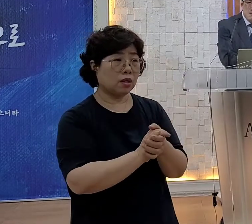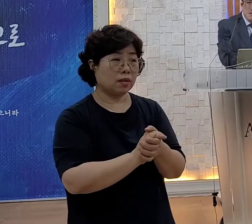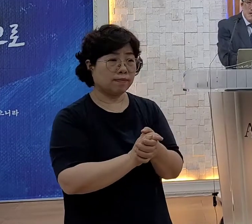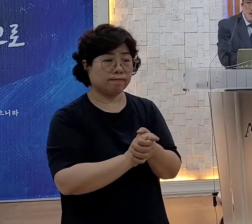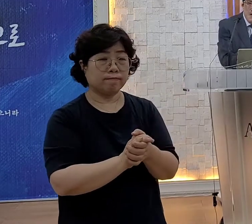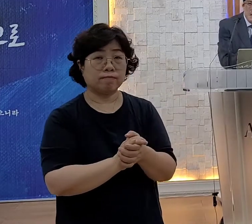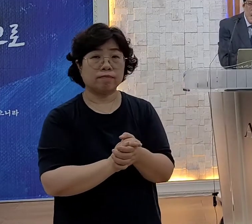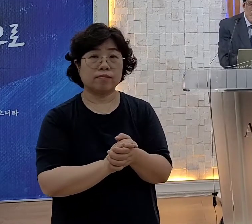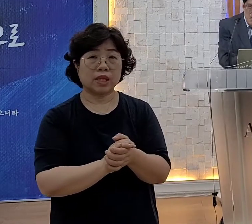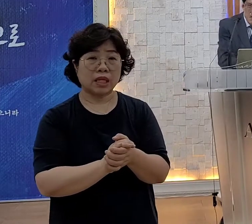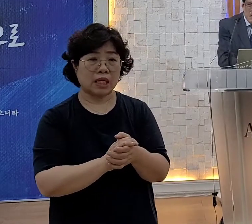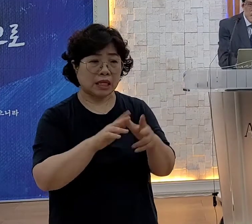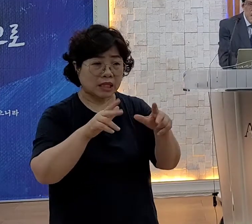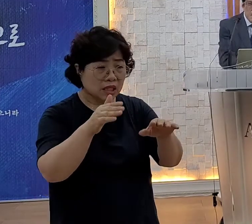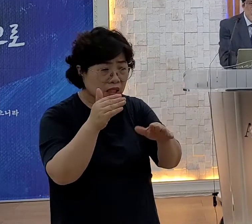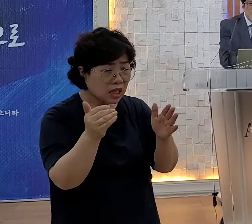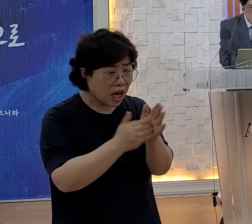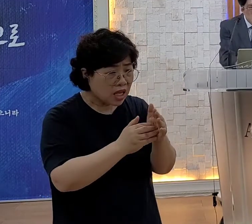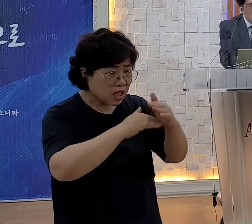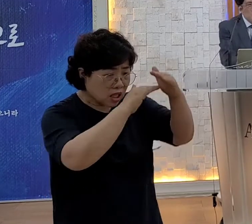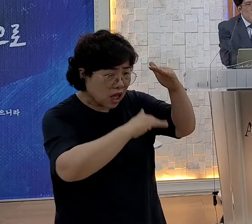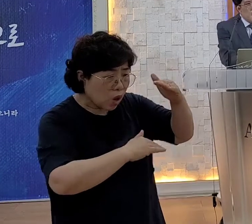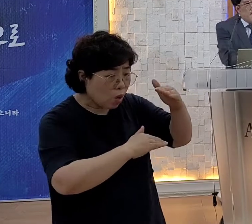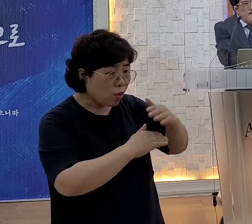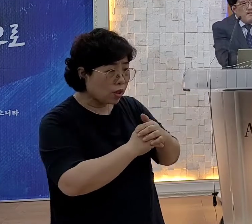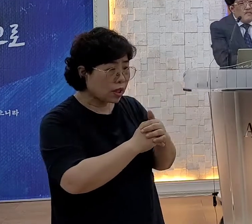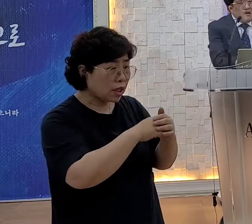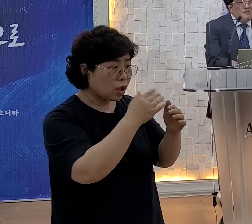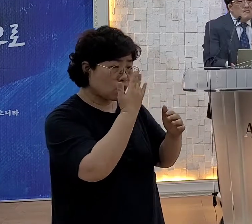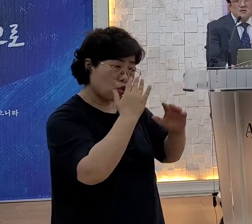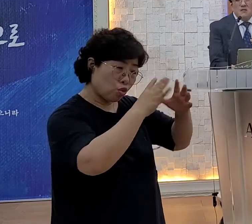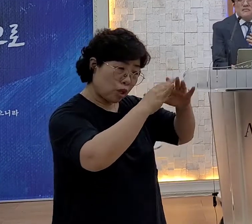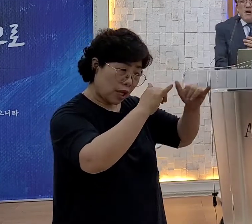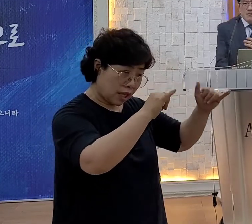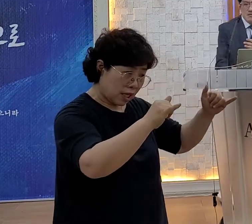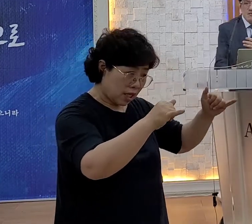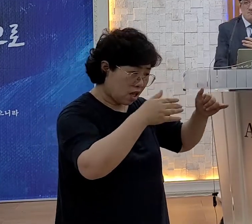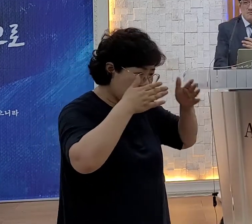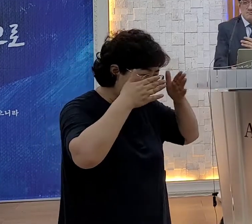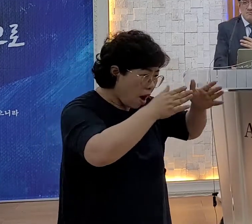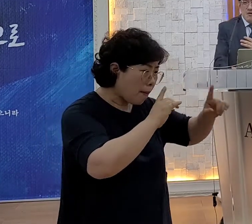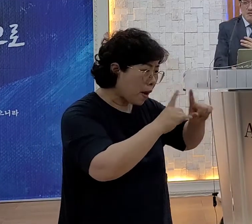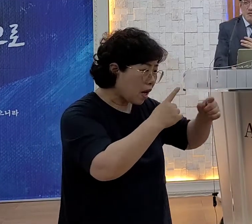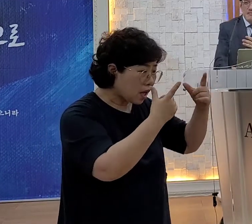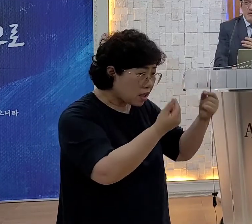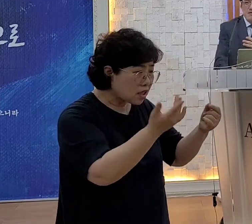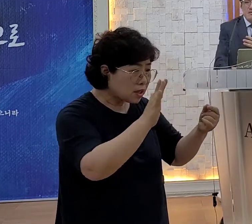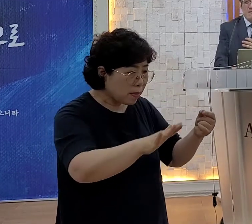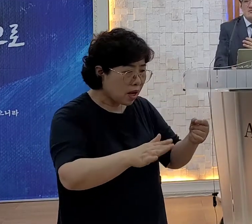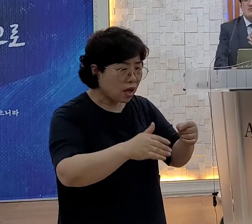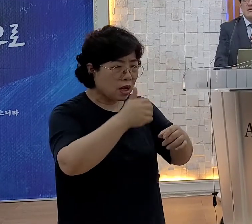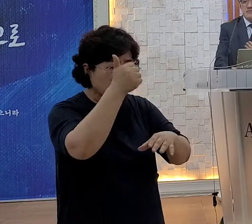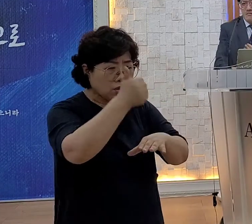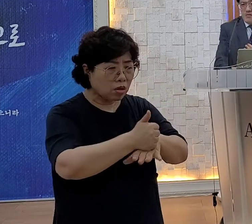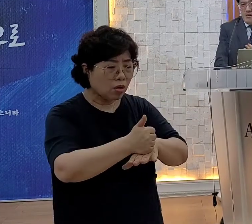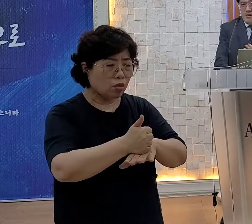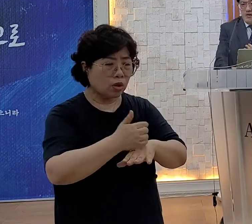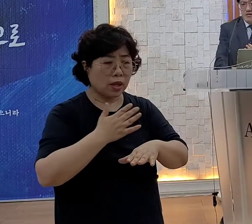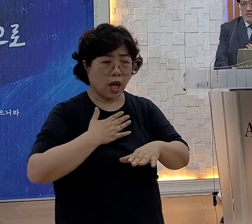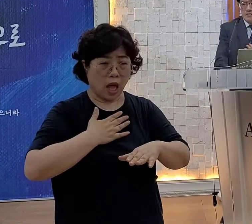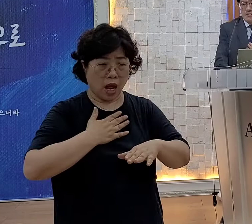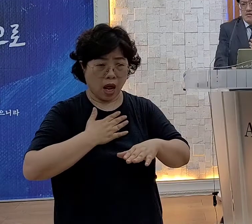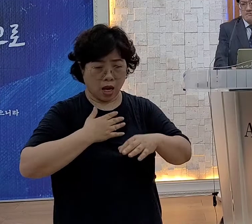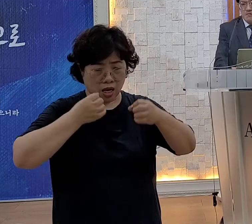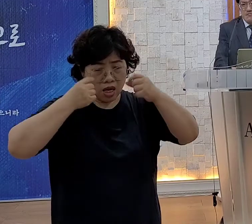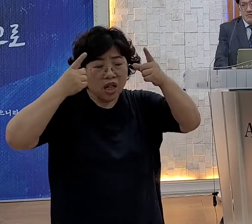유대인들을 향해서 한 얘기 같지만 사실상 이게 나를 깨우쳐주기 위한 내 영혼의